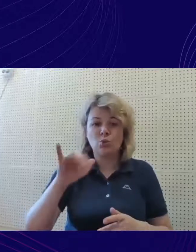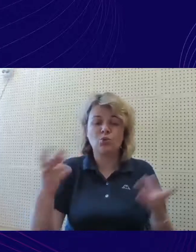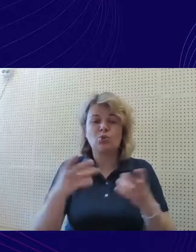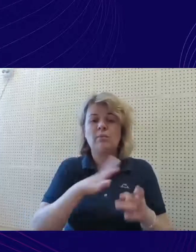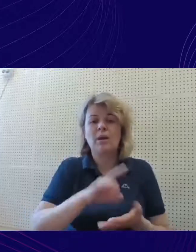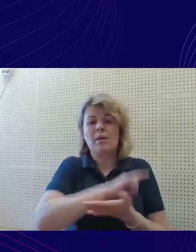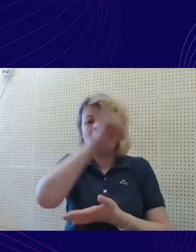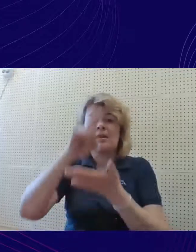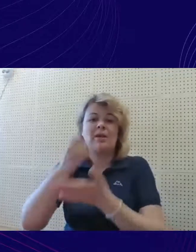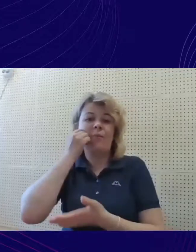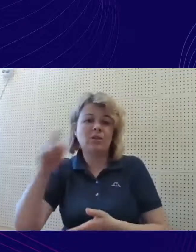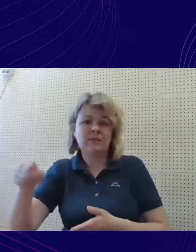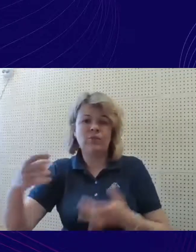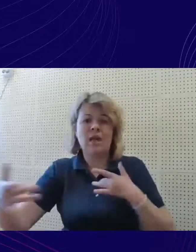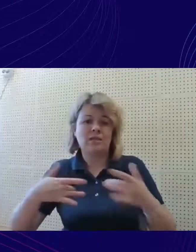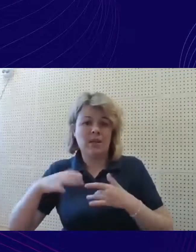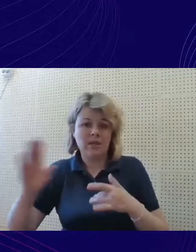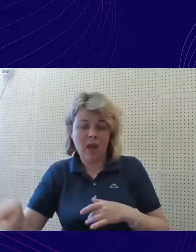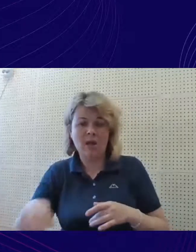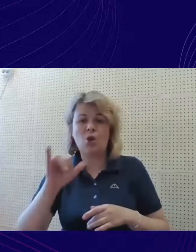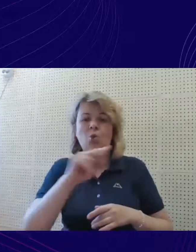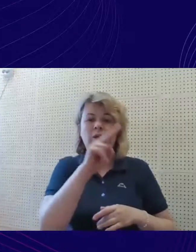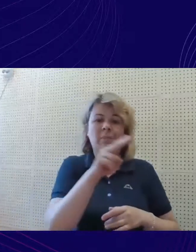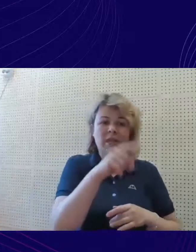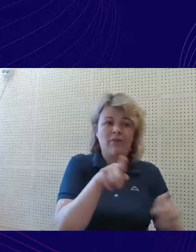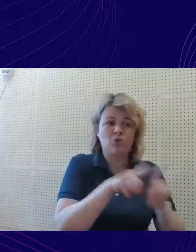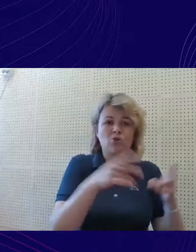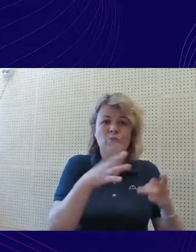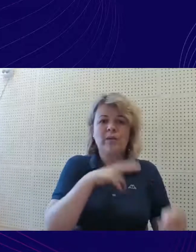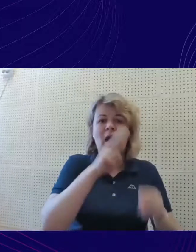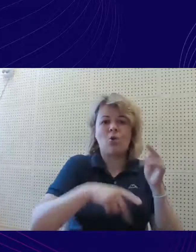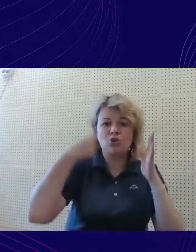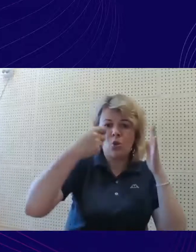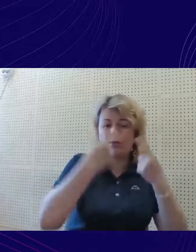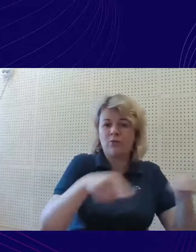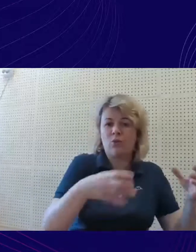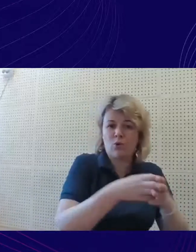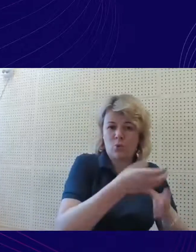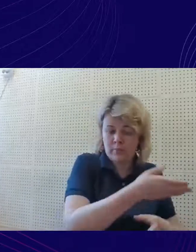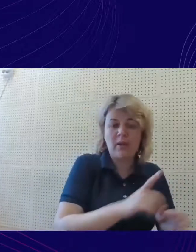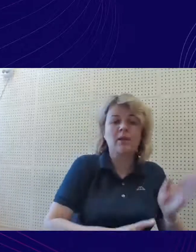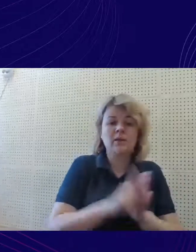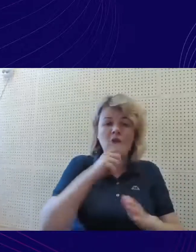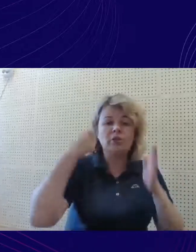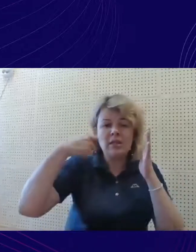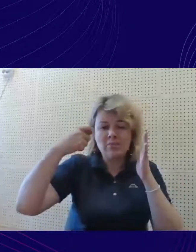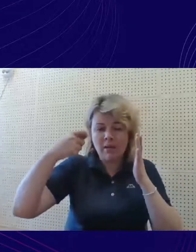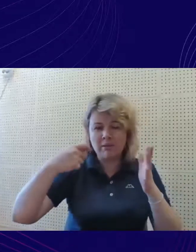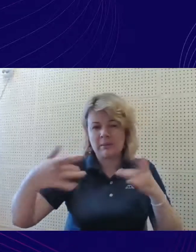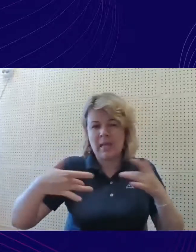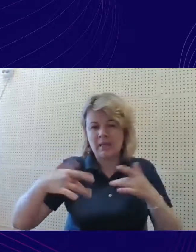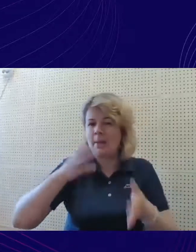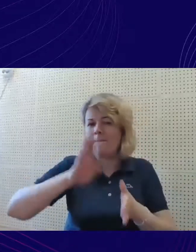у Дмитриевой какая-то была досъемка в другой группе, и стали снимать сцены без них. Стали